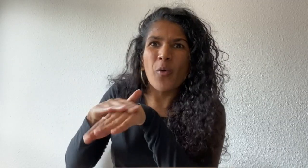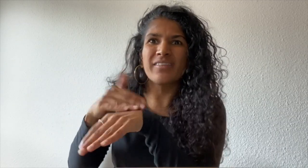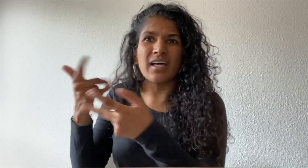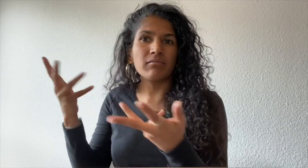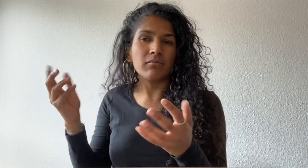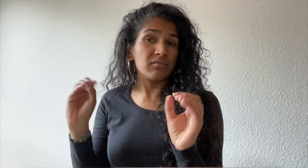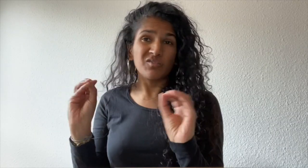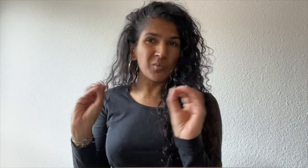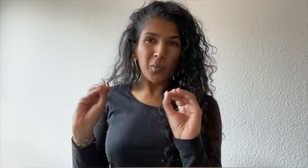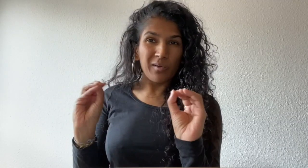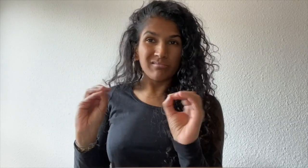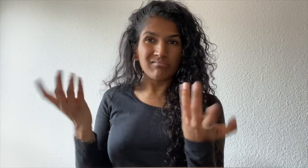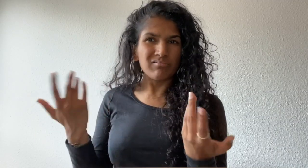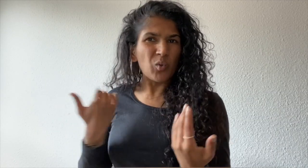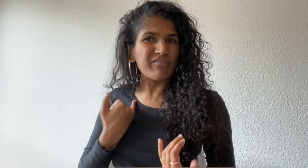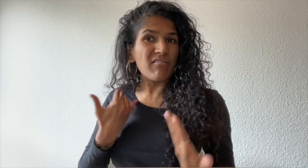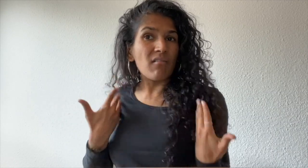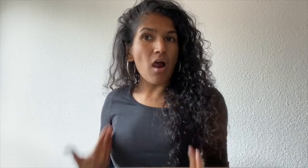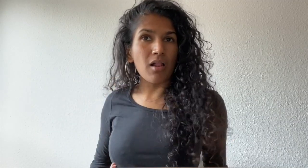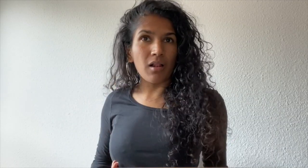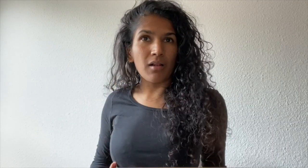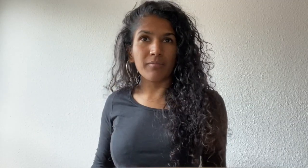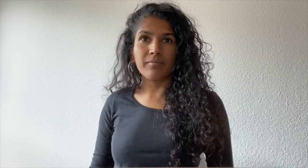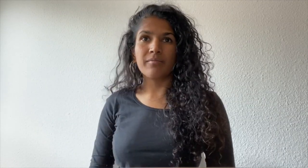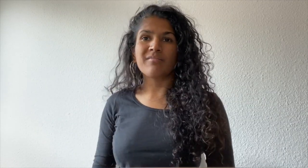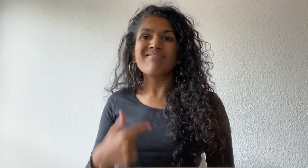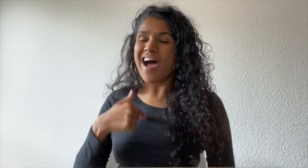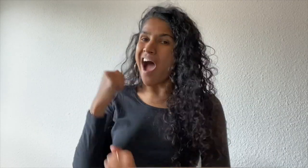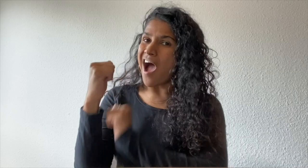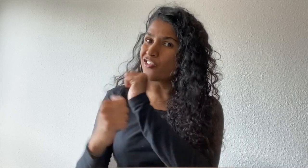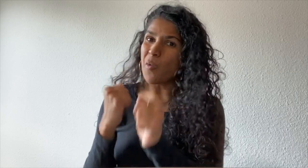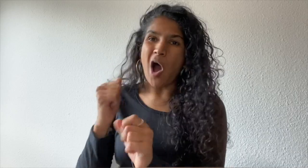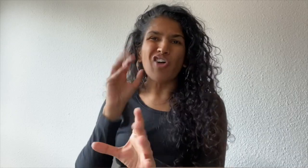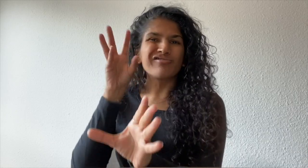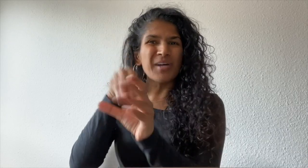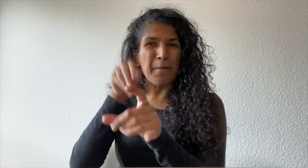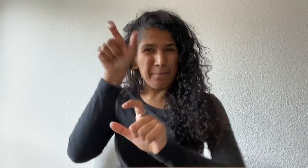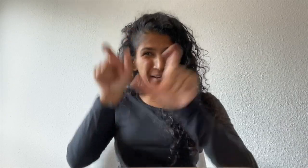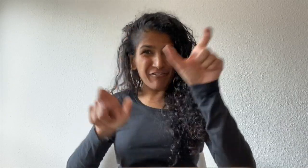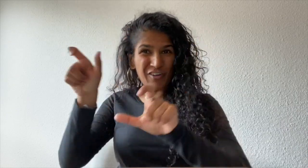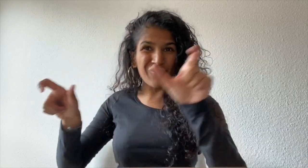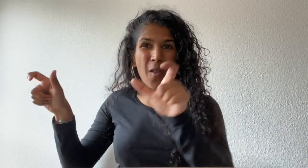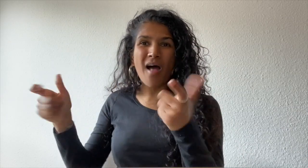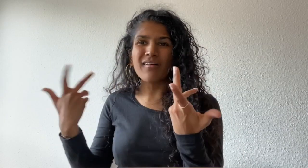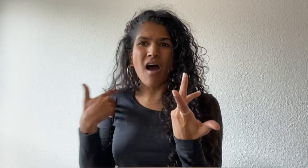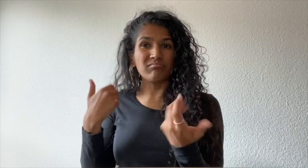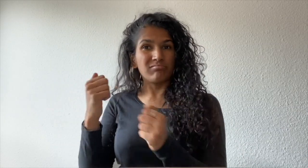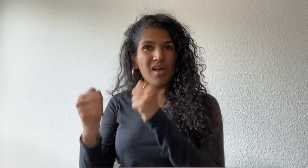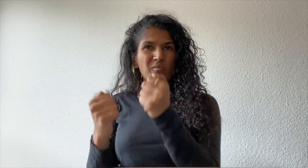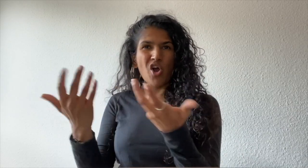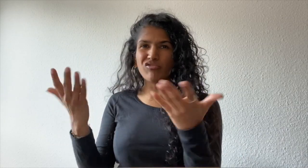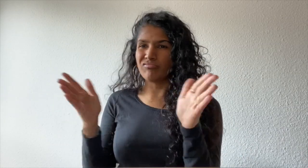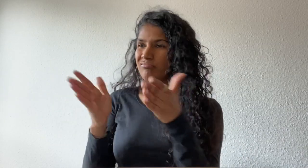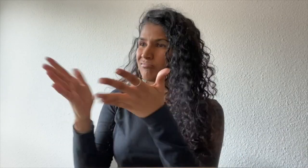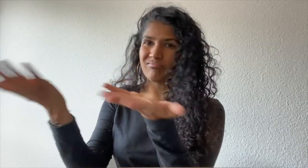So betont, dass weiße Deutsche als Individuen gelten und nicht auf Merkmale einer